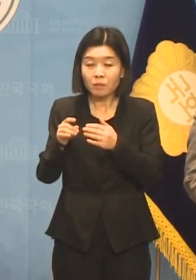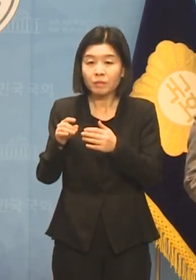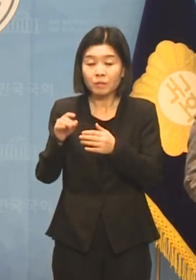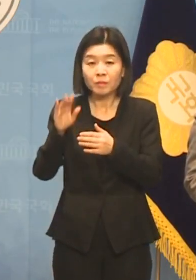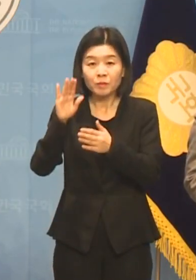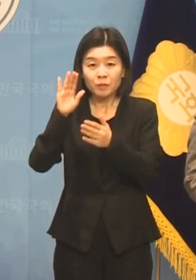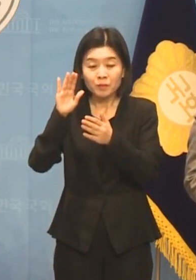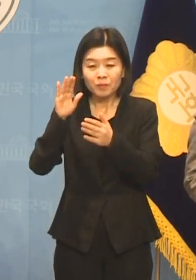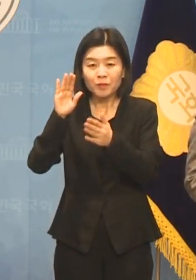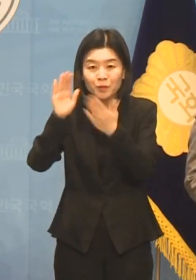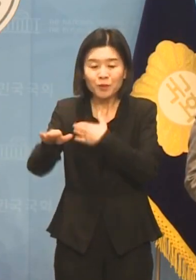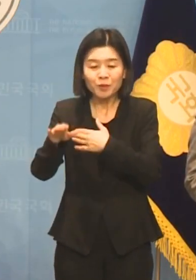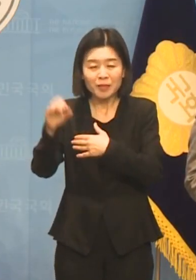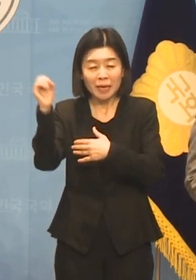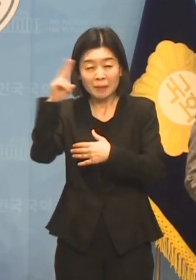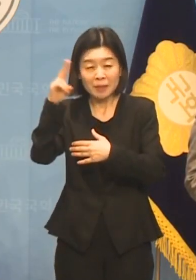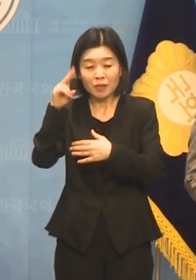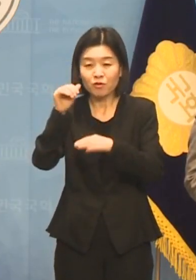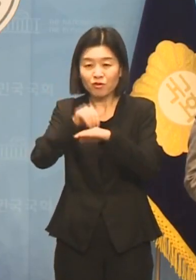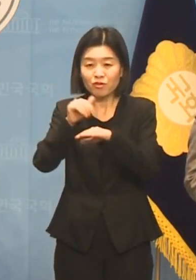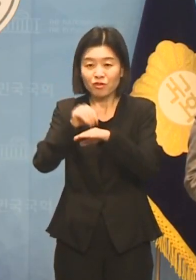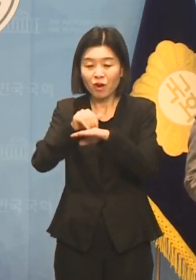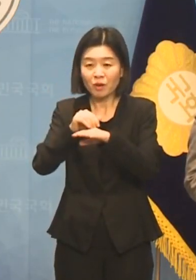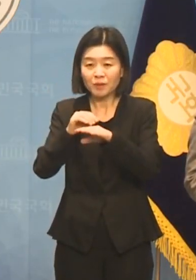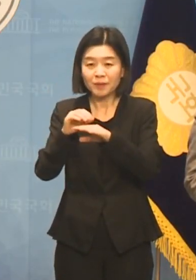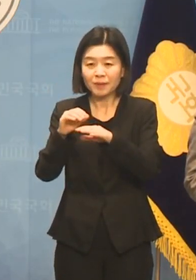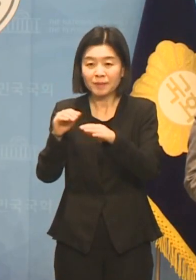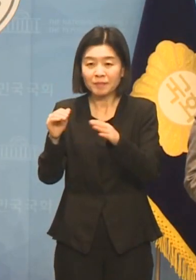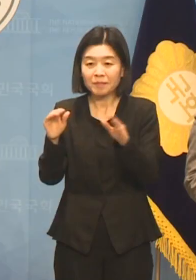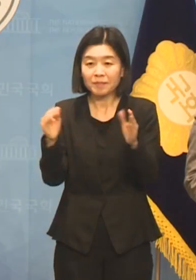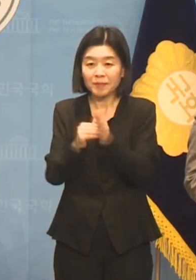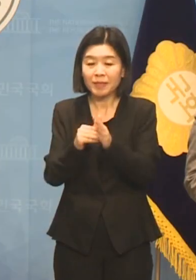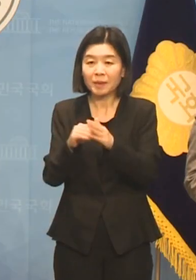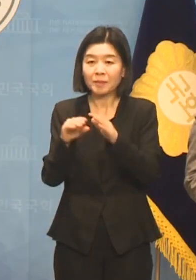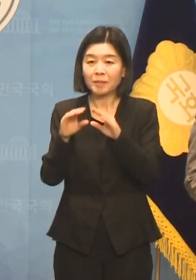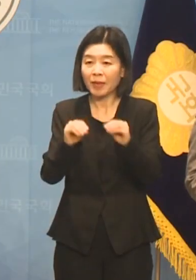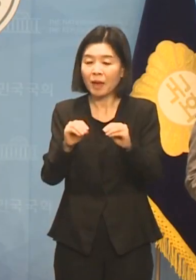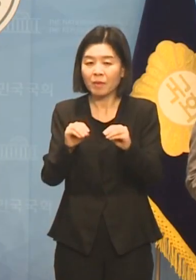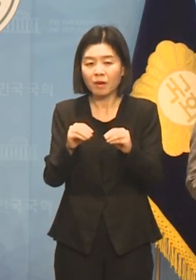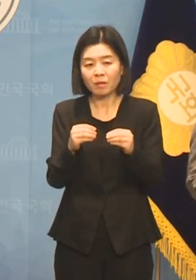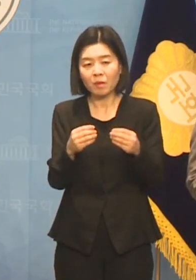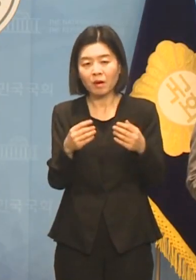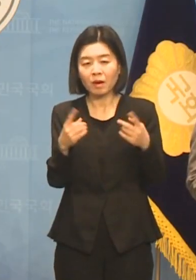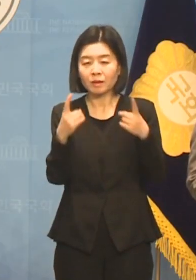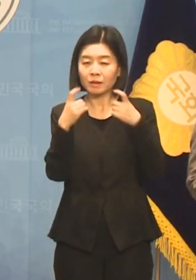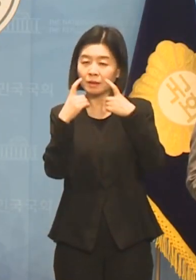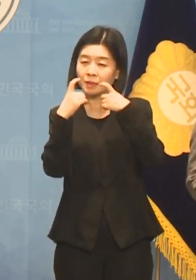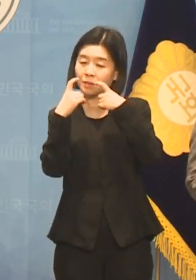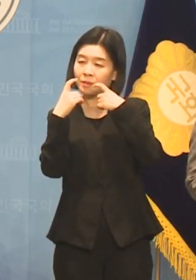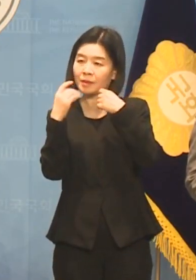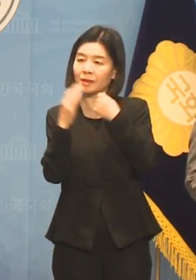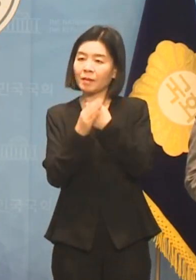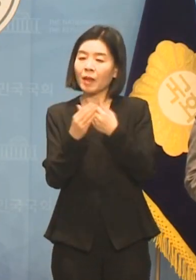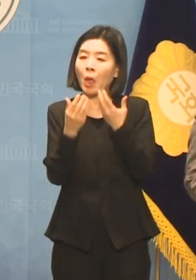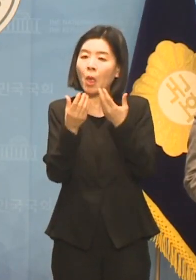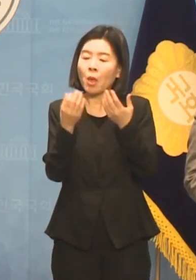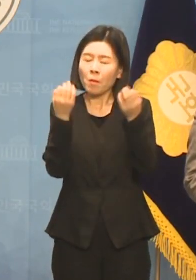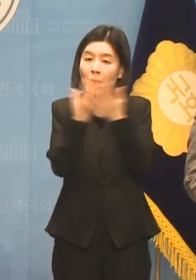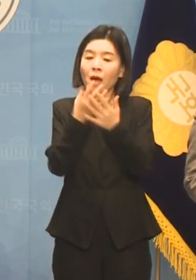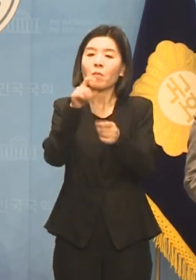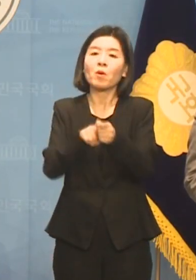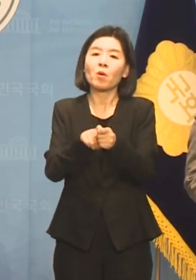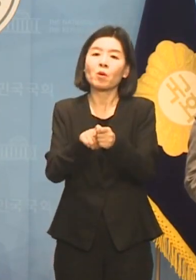수 있어 위장하기 위해 다시 실시하려 했다는 증언이 나왔습니다.